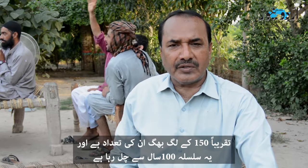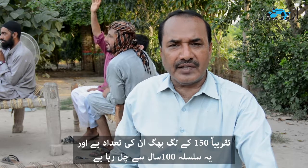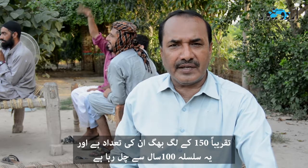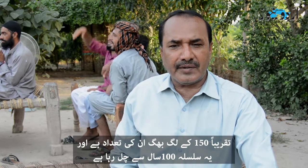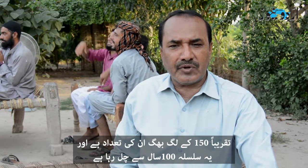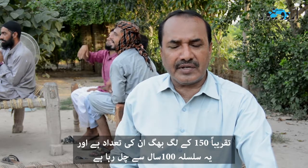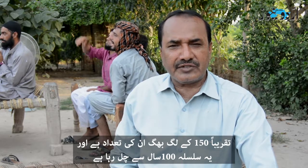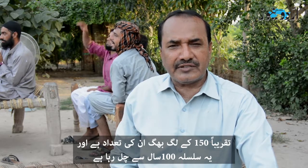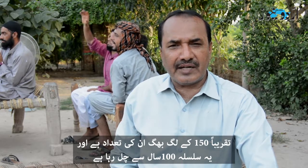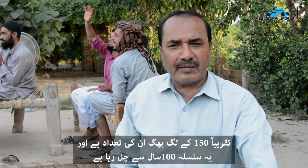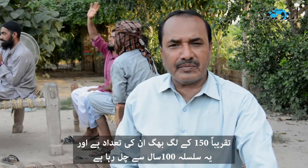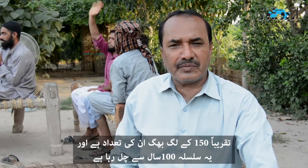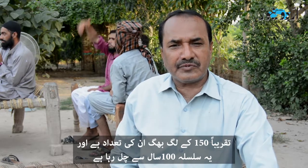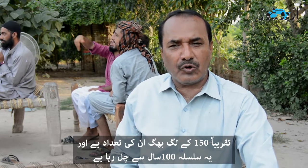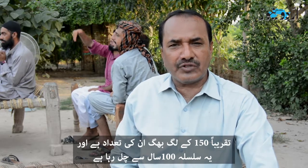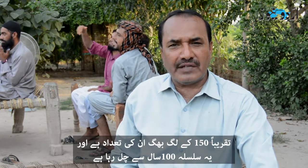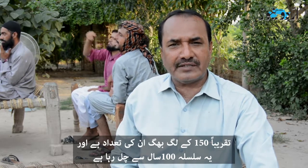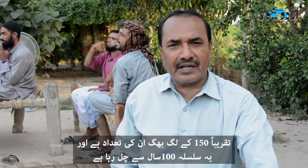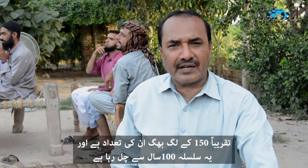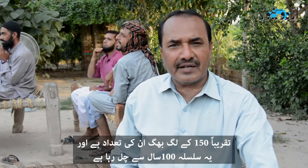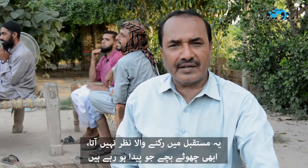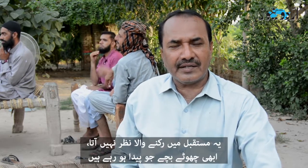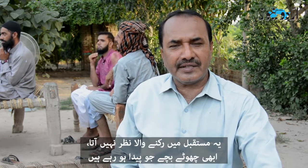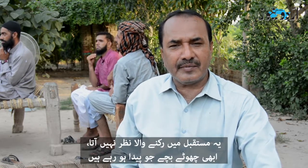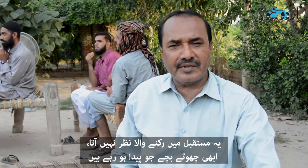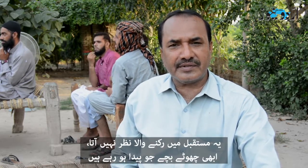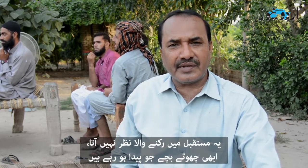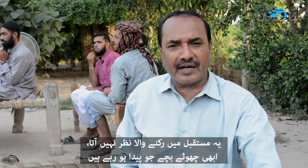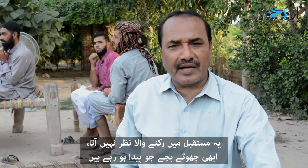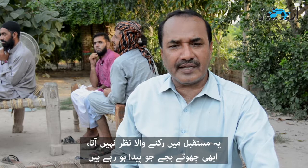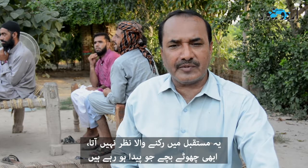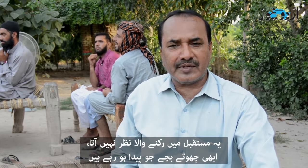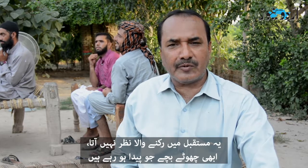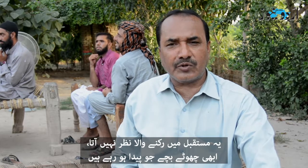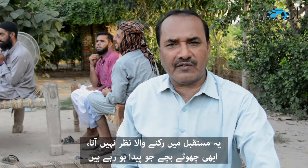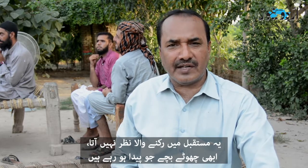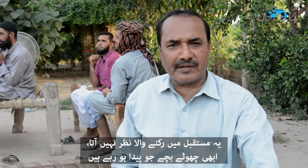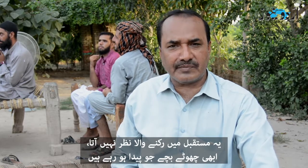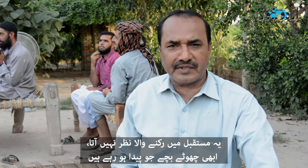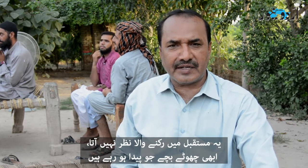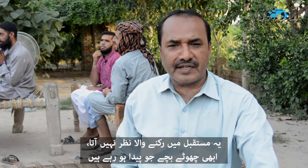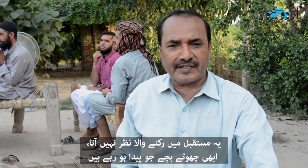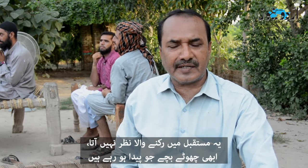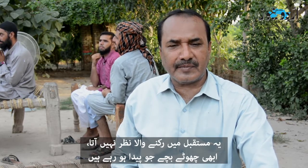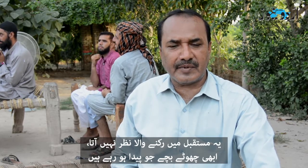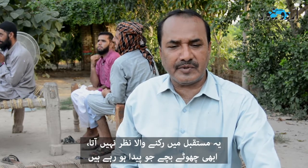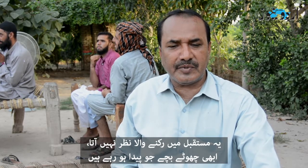یہ جو ہے نا سلسلہ 100 سال سے چل رہا ہے. یہ ابھی آگے مطلب رکنے والا نظر نہیں آتا کہ ابھی بچے،